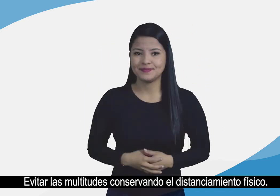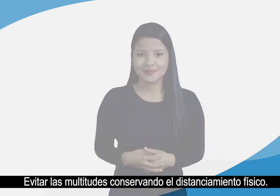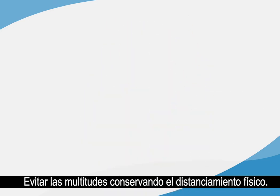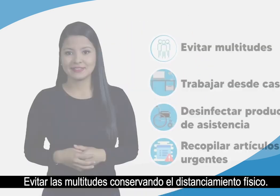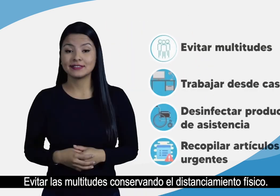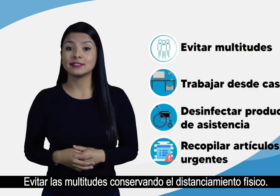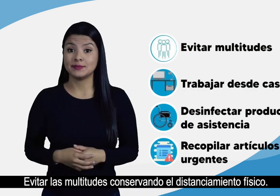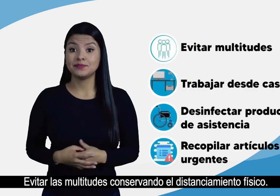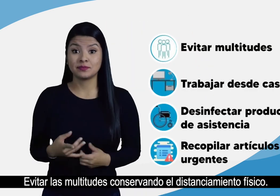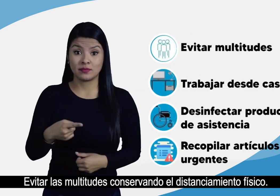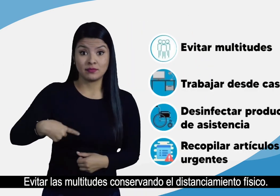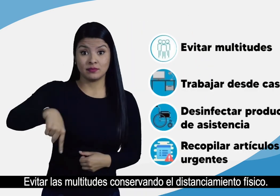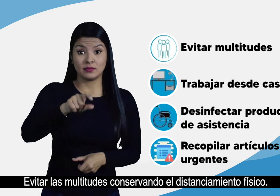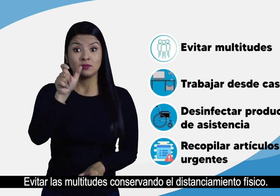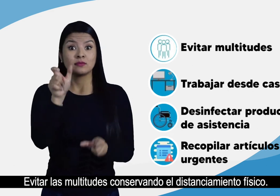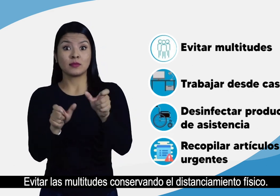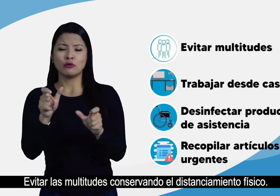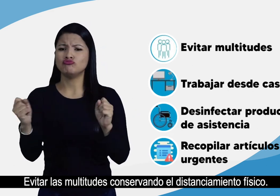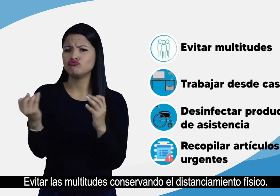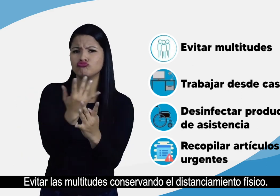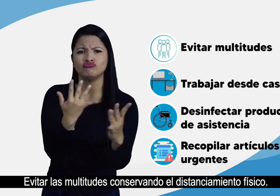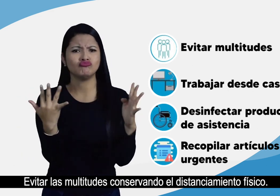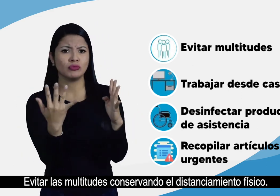Evitar las multitudes conservando el distanciamiento físico